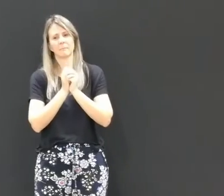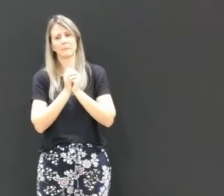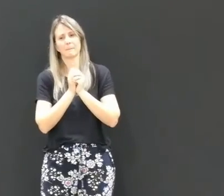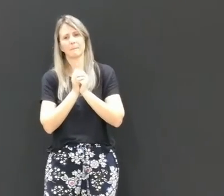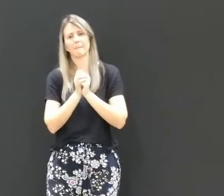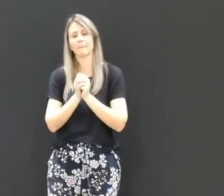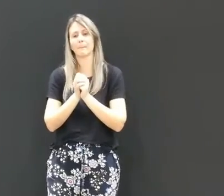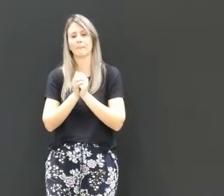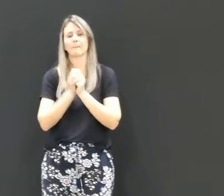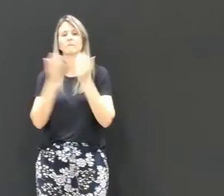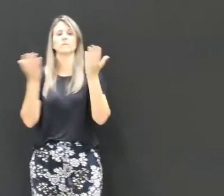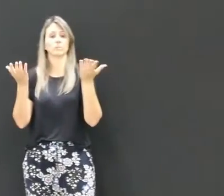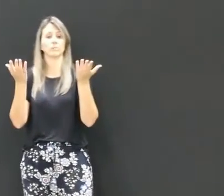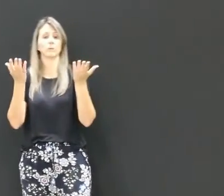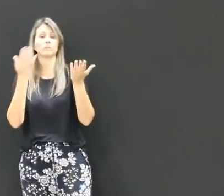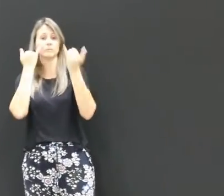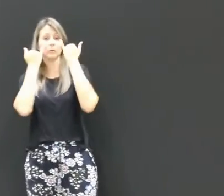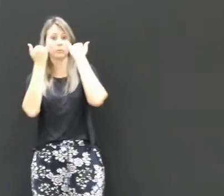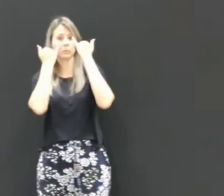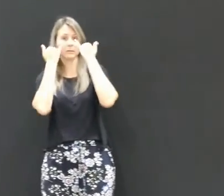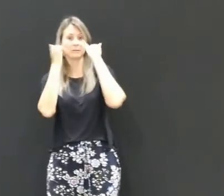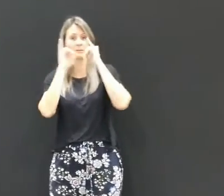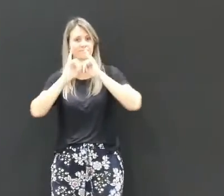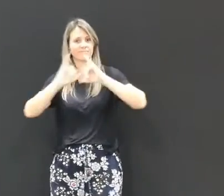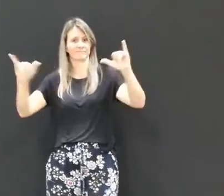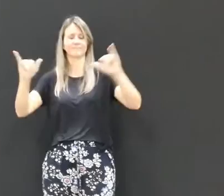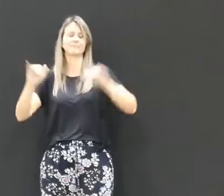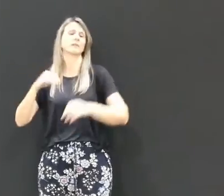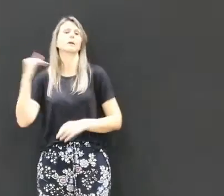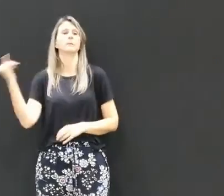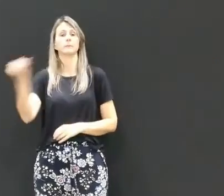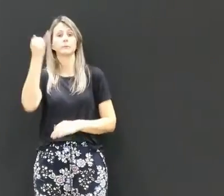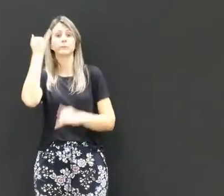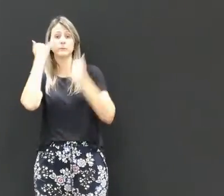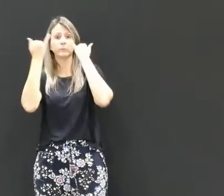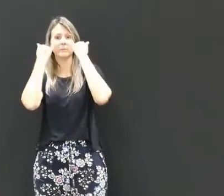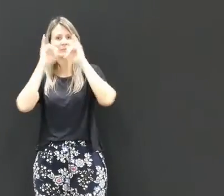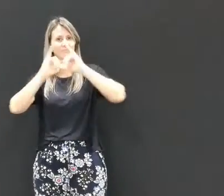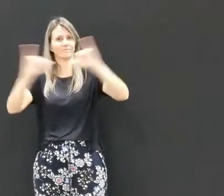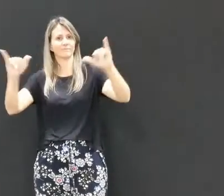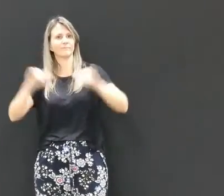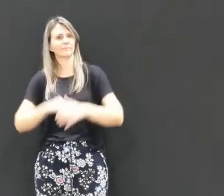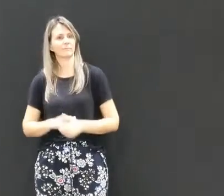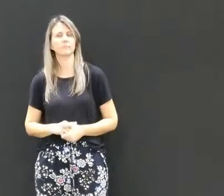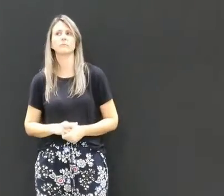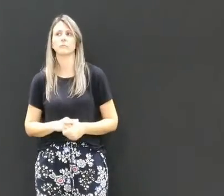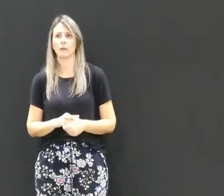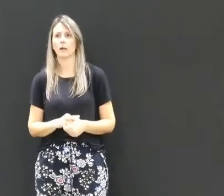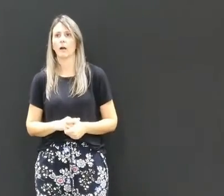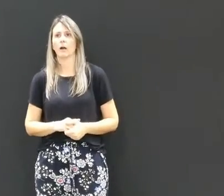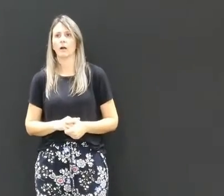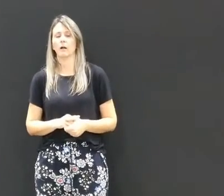de todos. Amém? Então, olha só, temos aqui umas informações bem importantes para vocês.